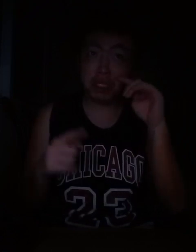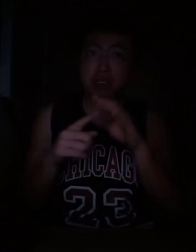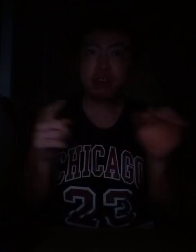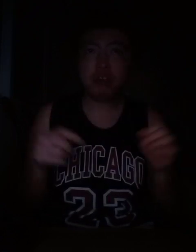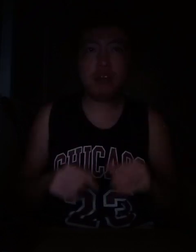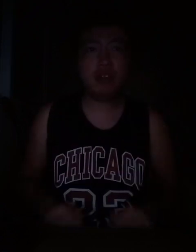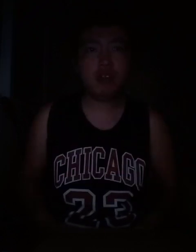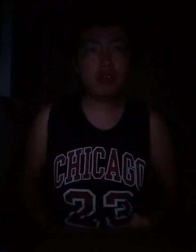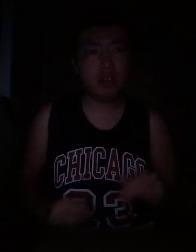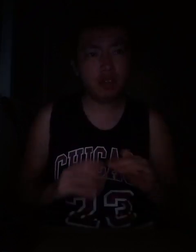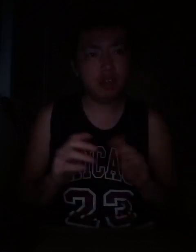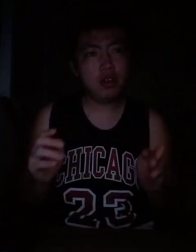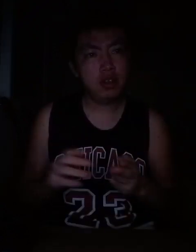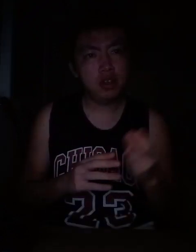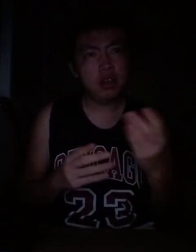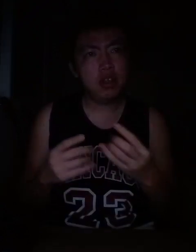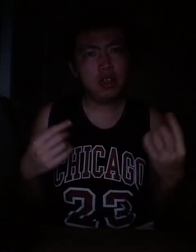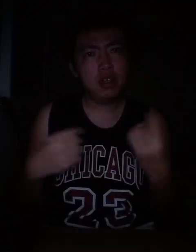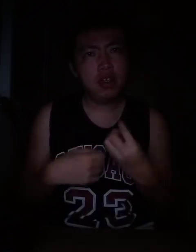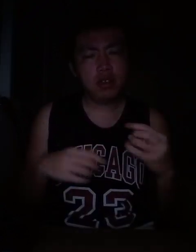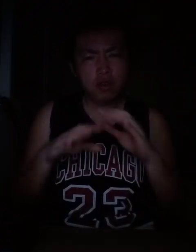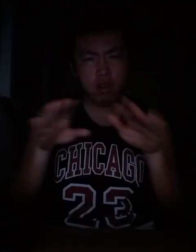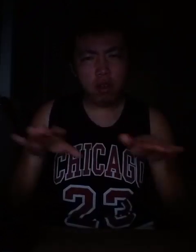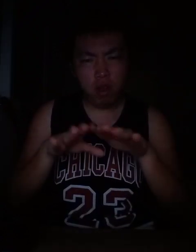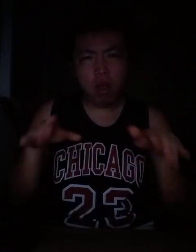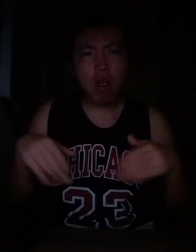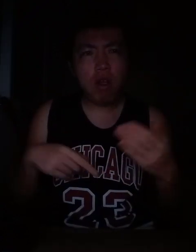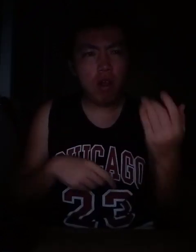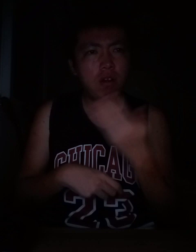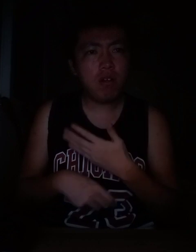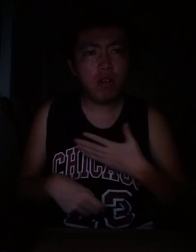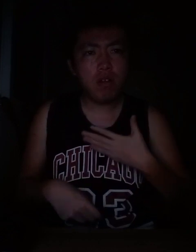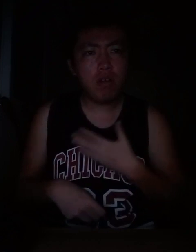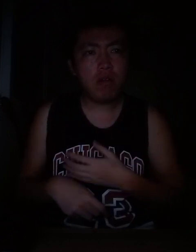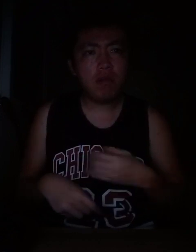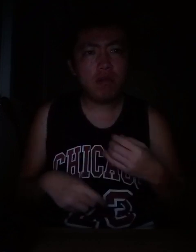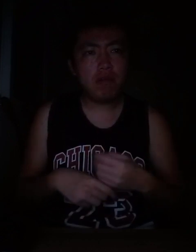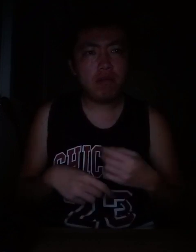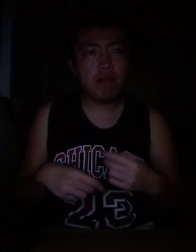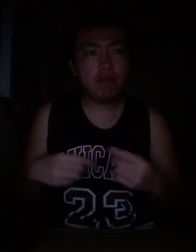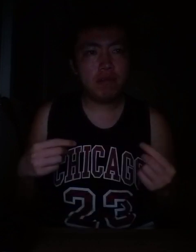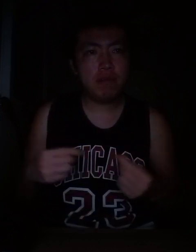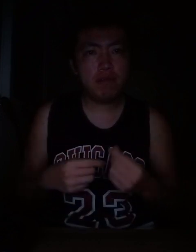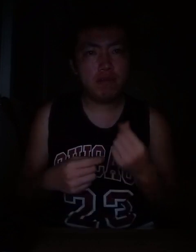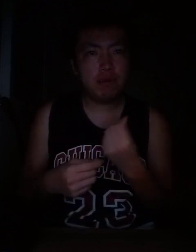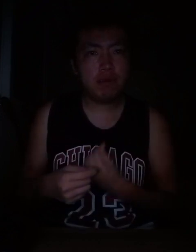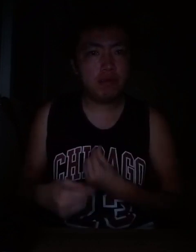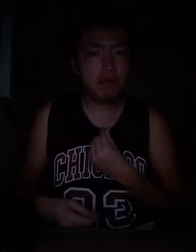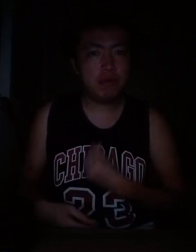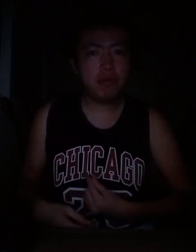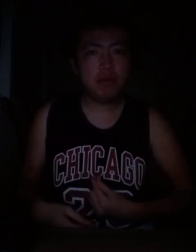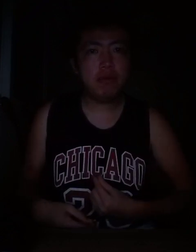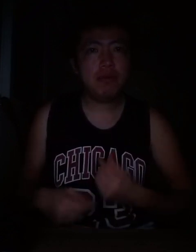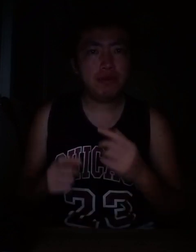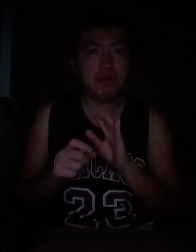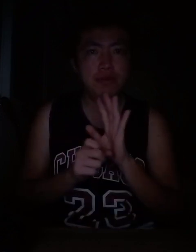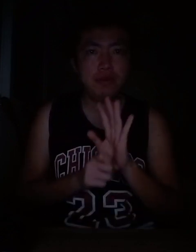한 여단장이 검은색 잠수복을 입을 땐 붉은 해병대 셔츠와 글씨가 잘 보이도록 지퍼를 내리게 하라고 지시했다는